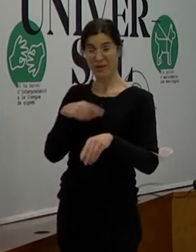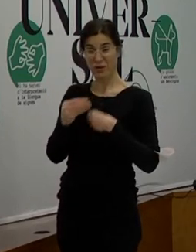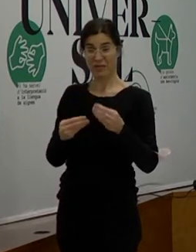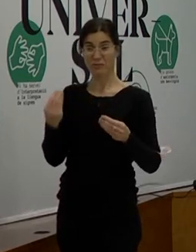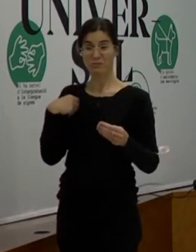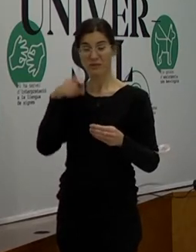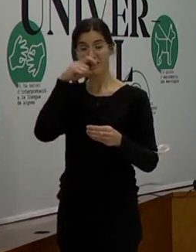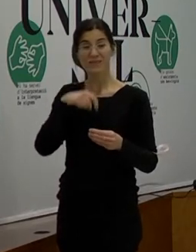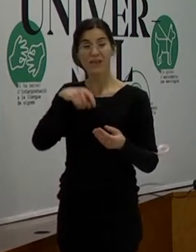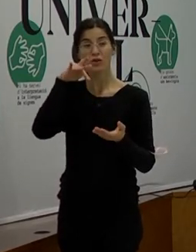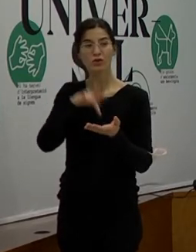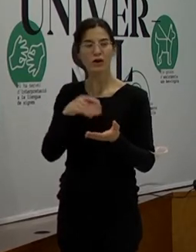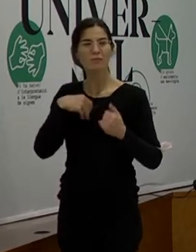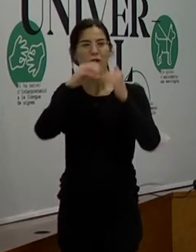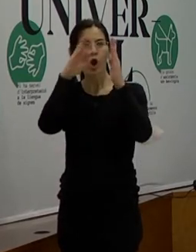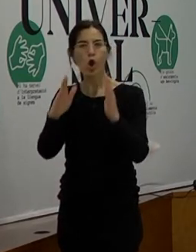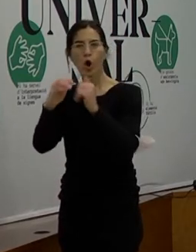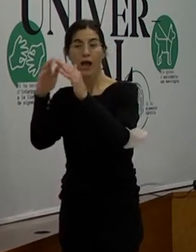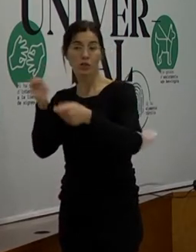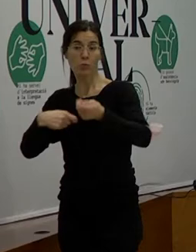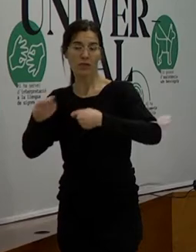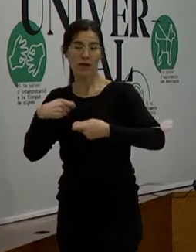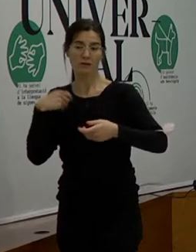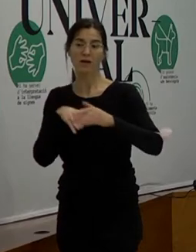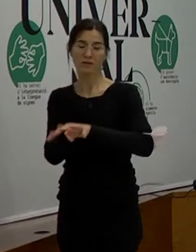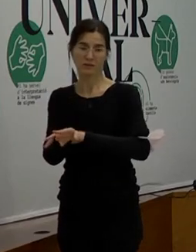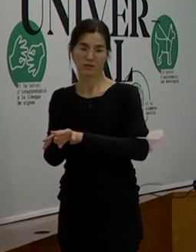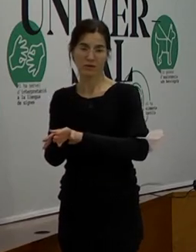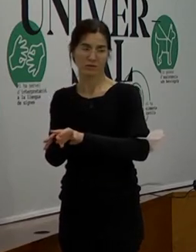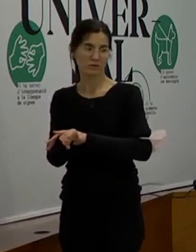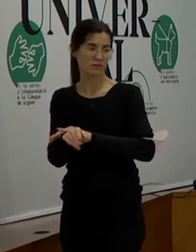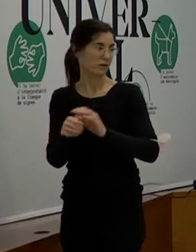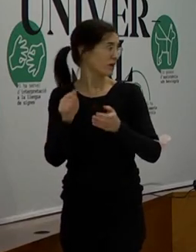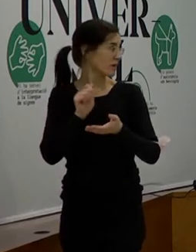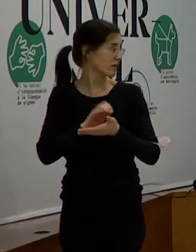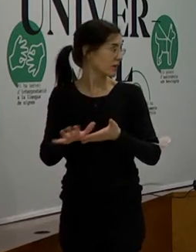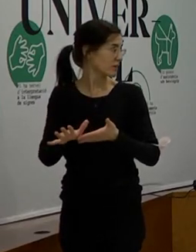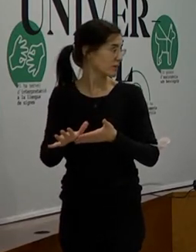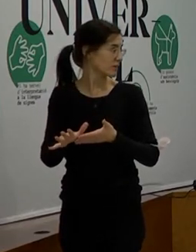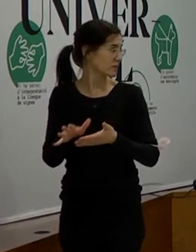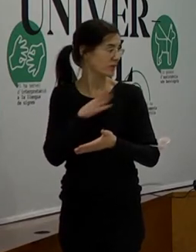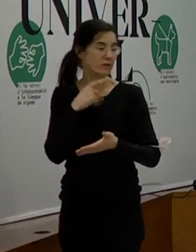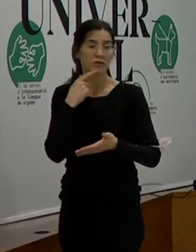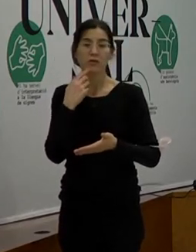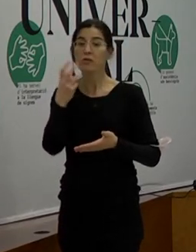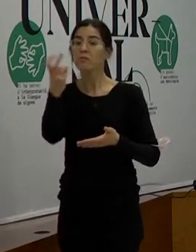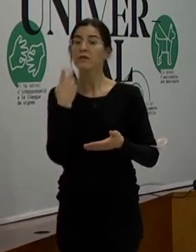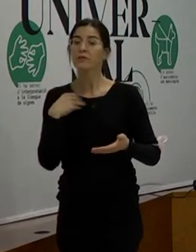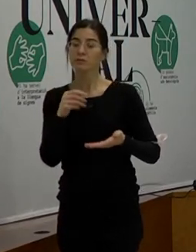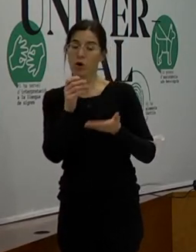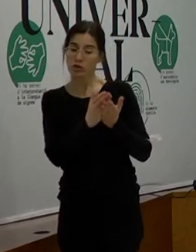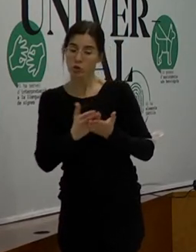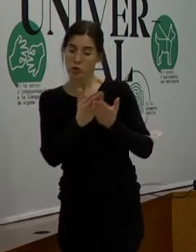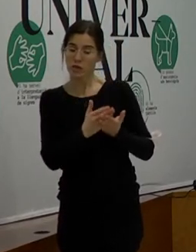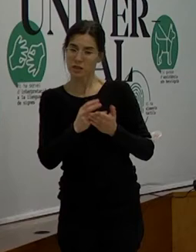estem fent els locals comercials accessibles, gratis. O sigui, et venen els estudiants,